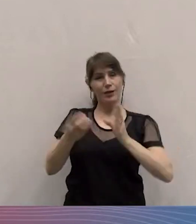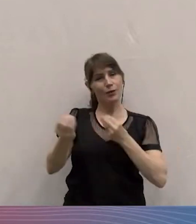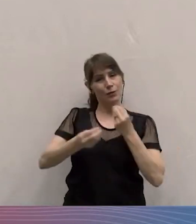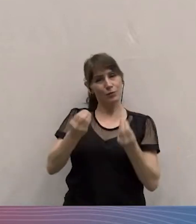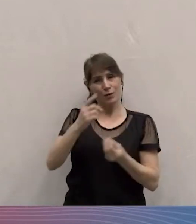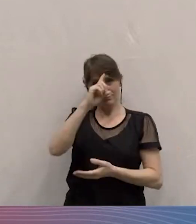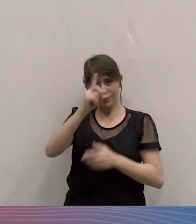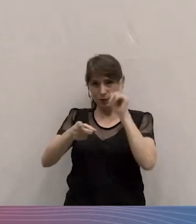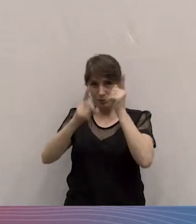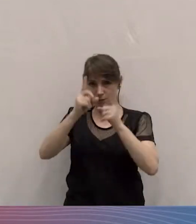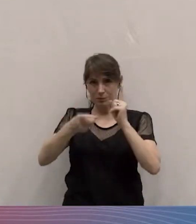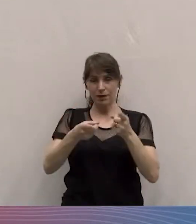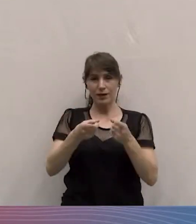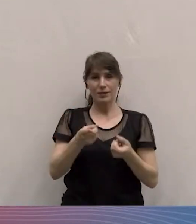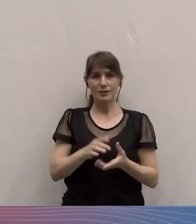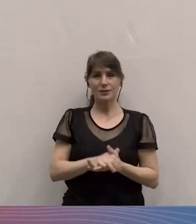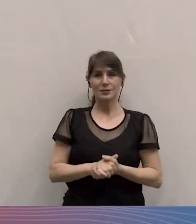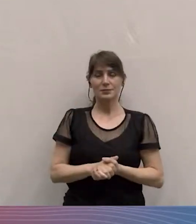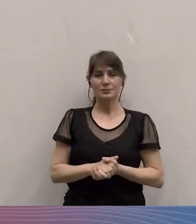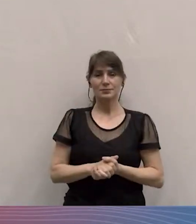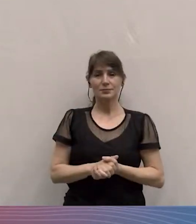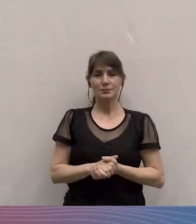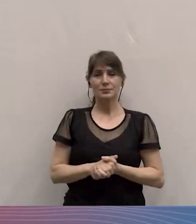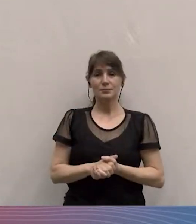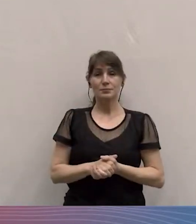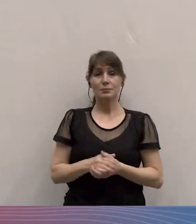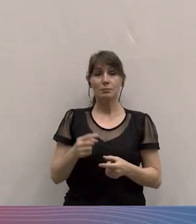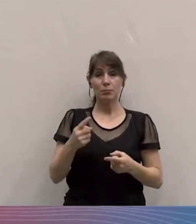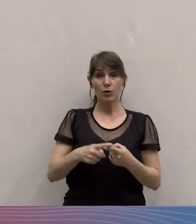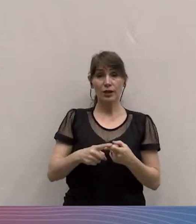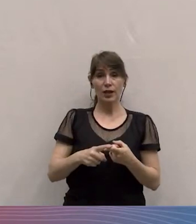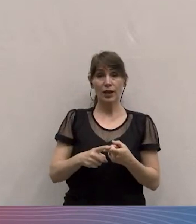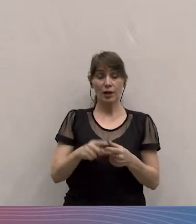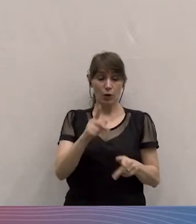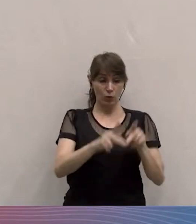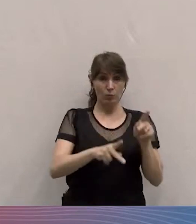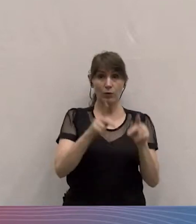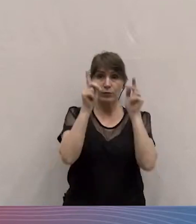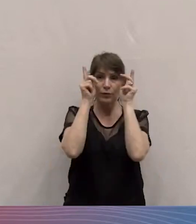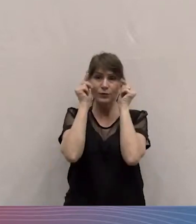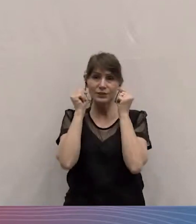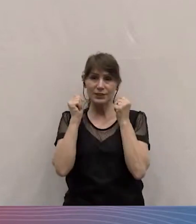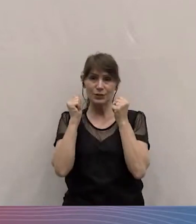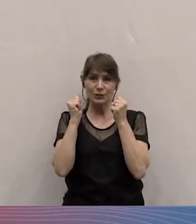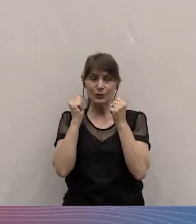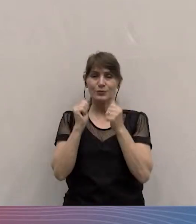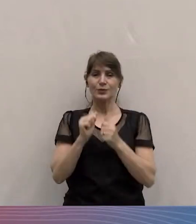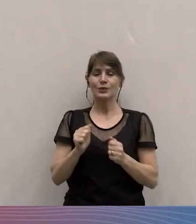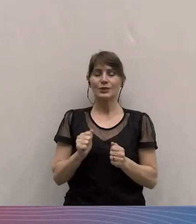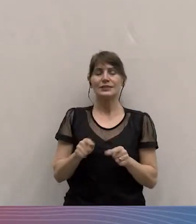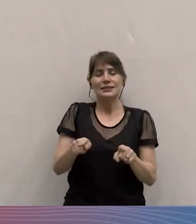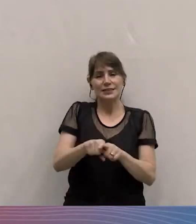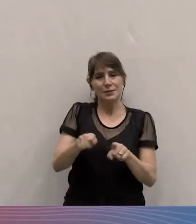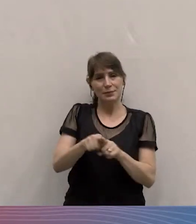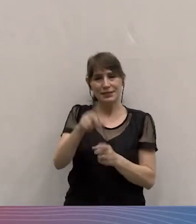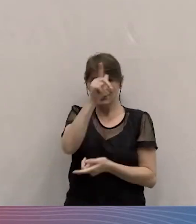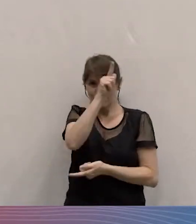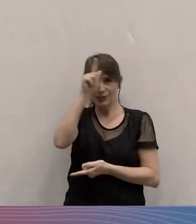de ordenanças, para que dos dois criasse em si mesmo